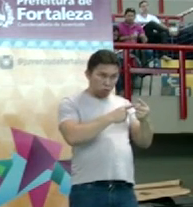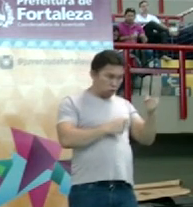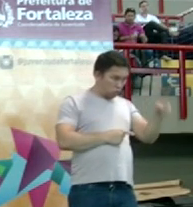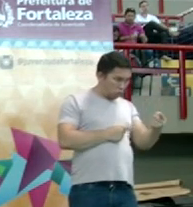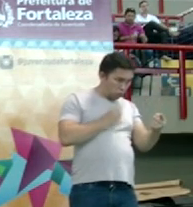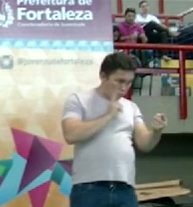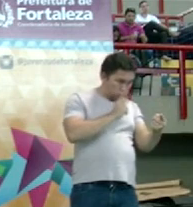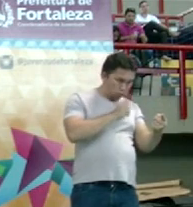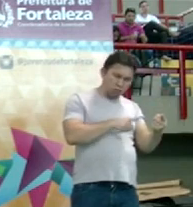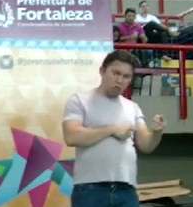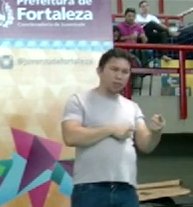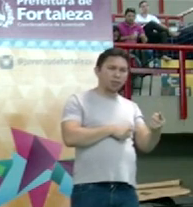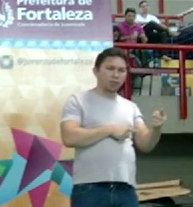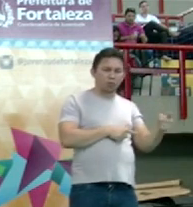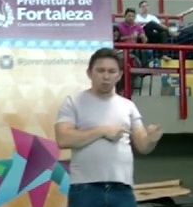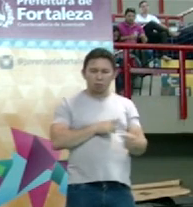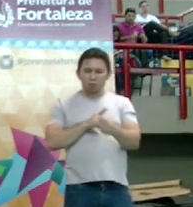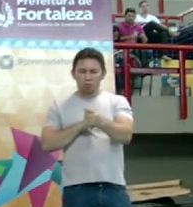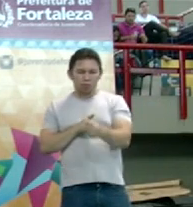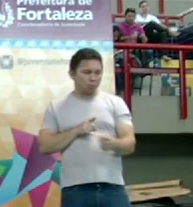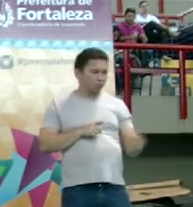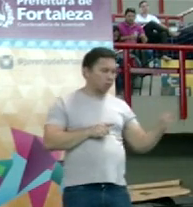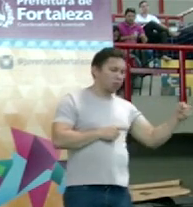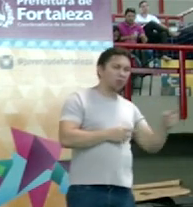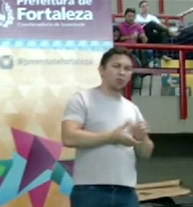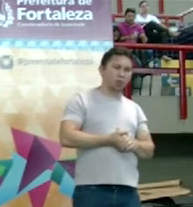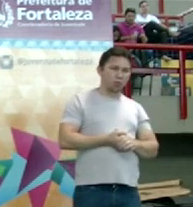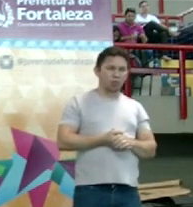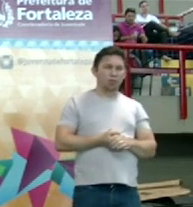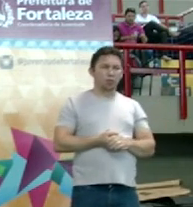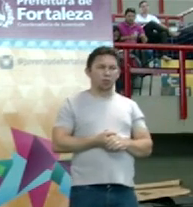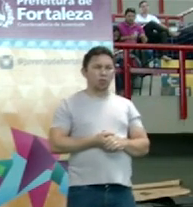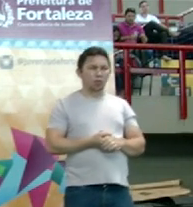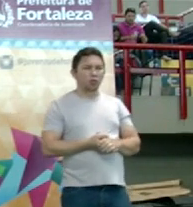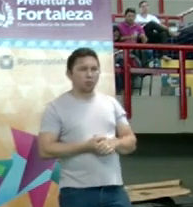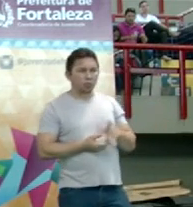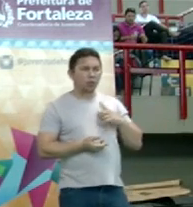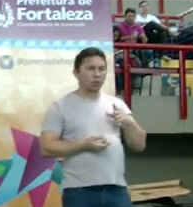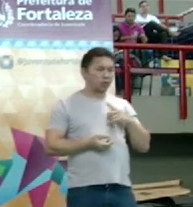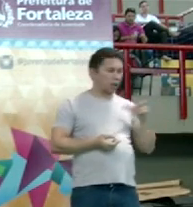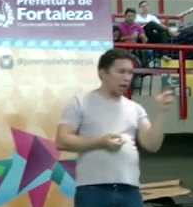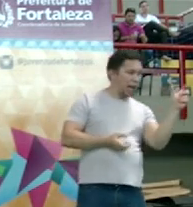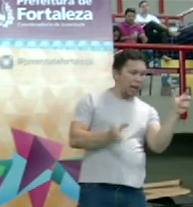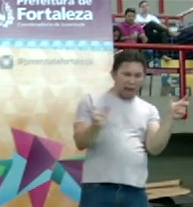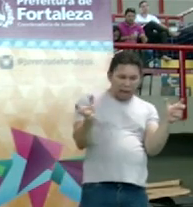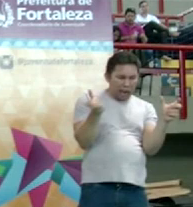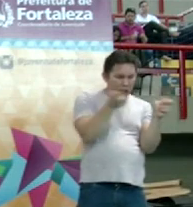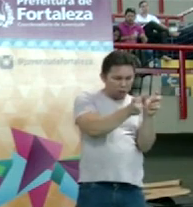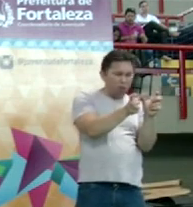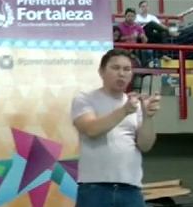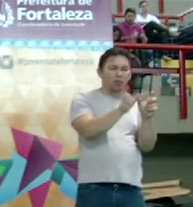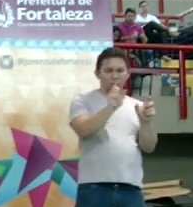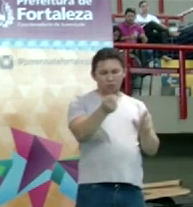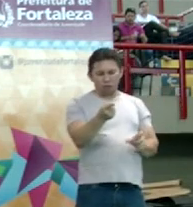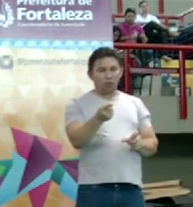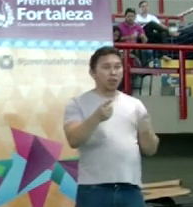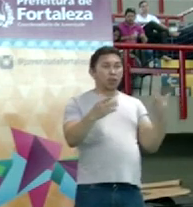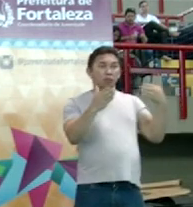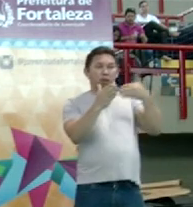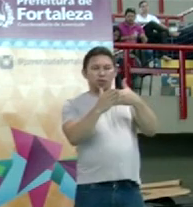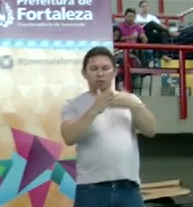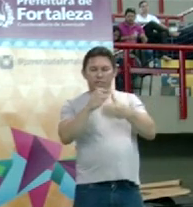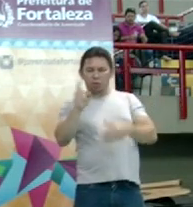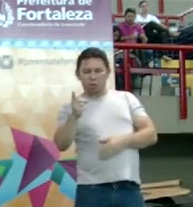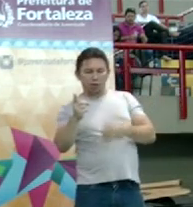lugar. Agora eu posso lhe adiantar, depois dos conectores sim, e quando os advérbios estão fora do final da